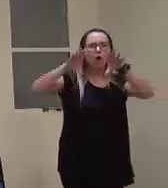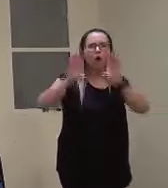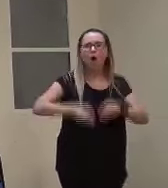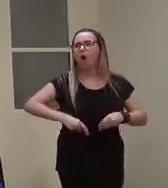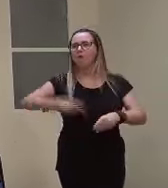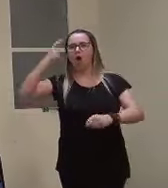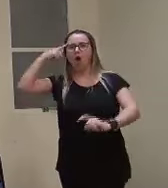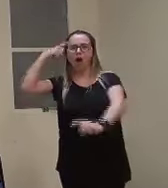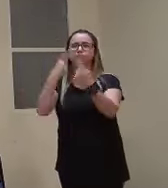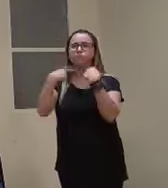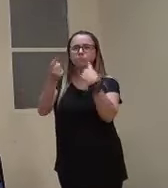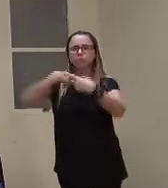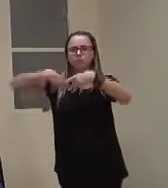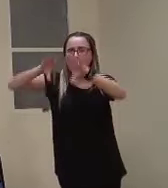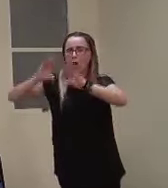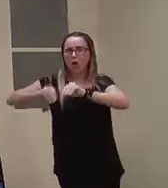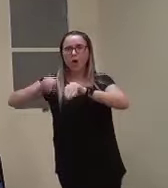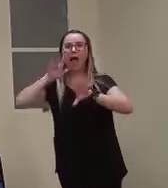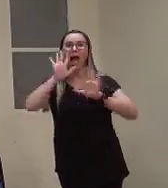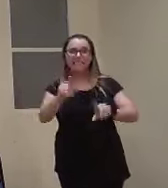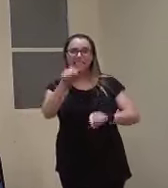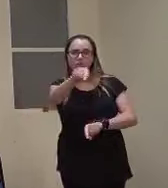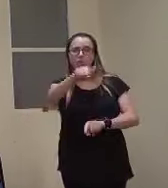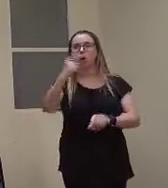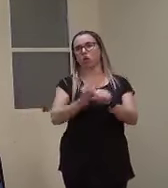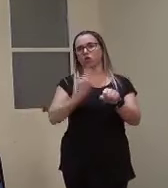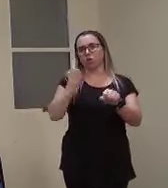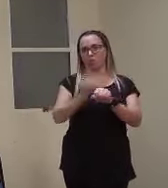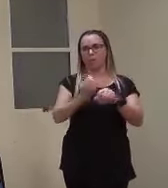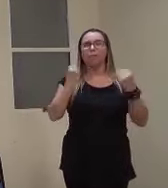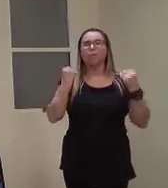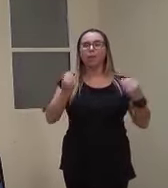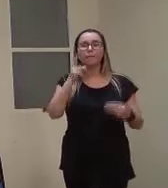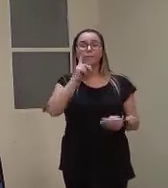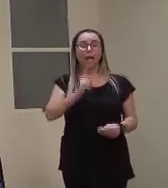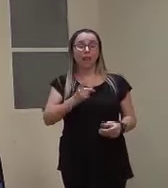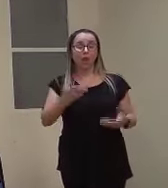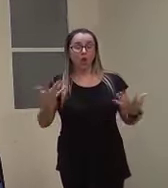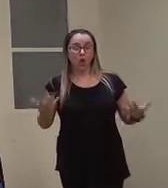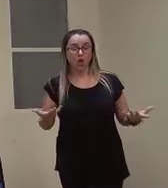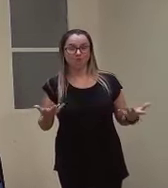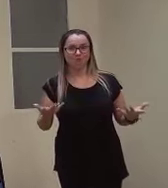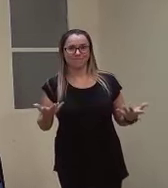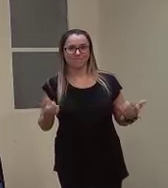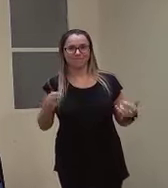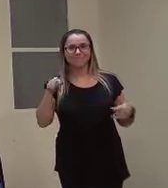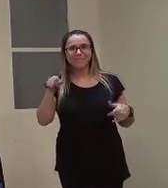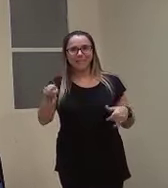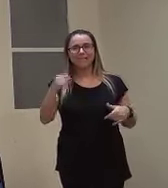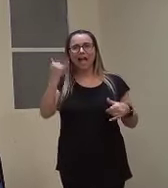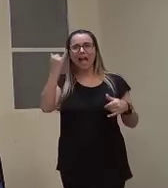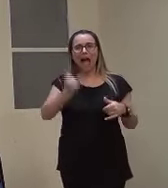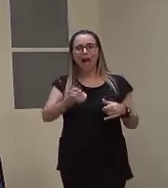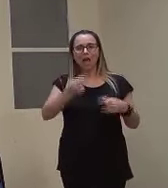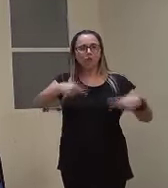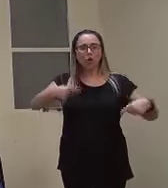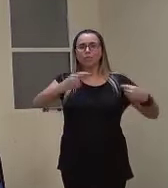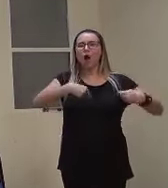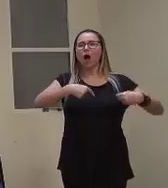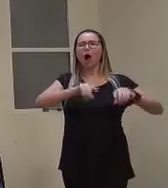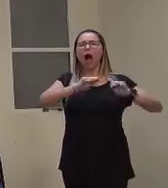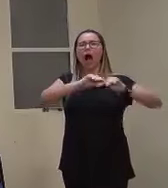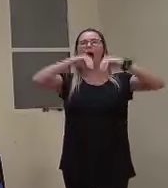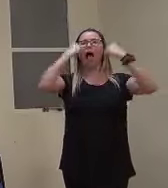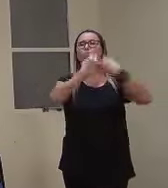y analizarlo todo porque hay el riesgo de entrar en la aventura totalitarias no